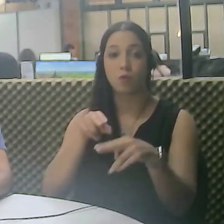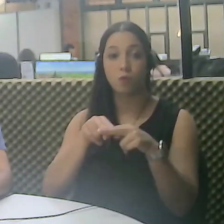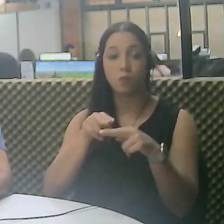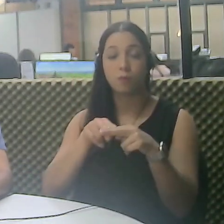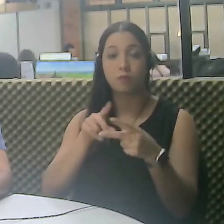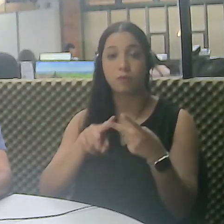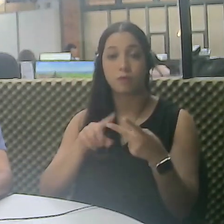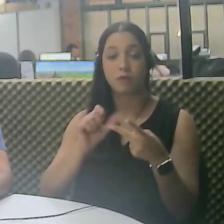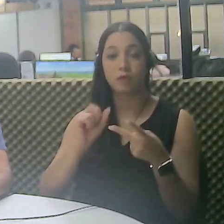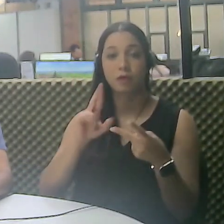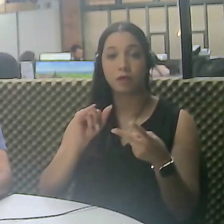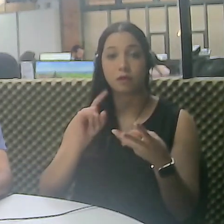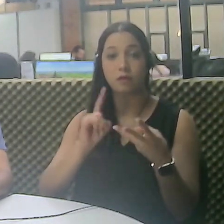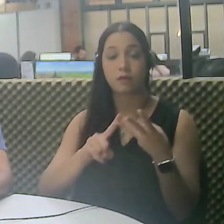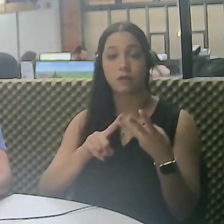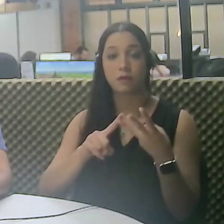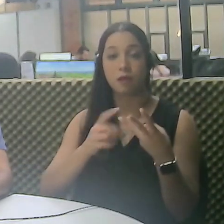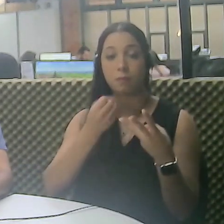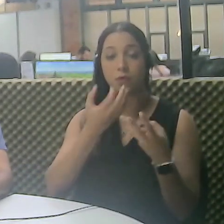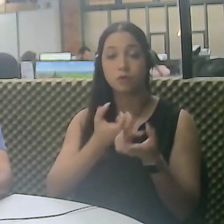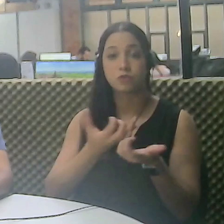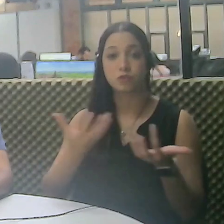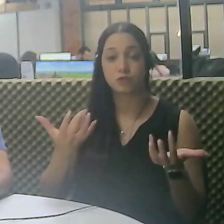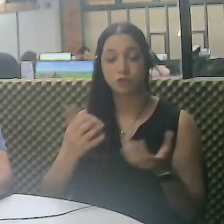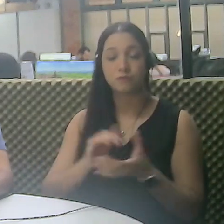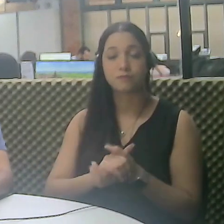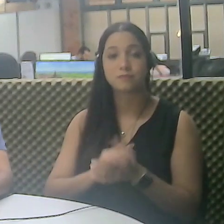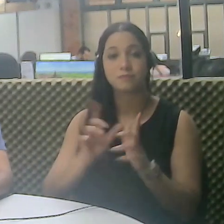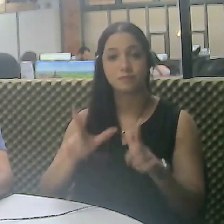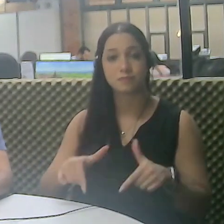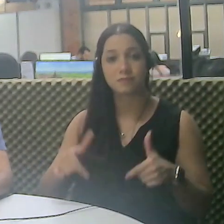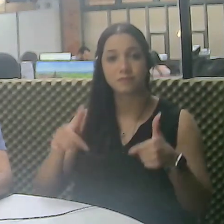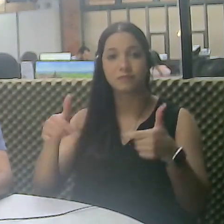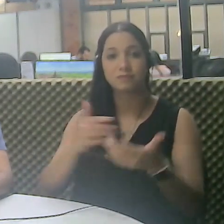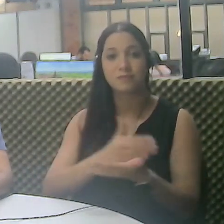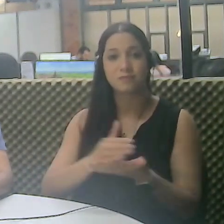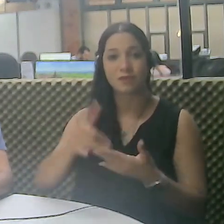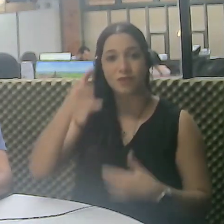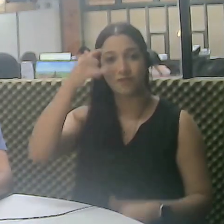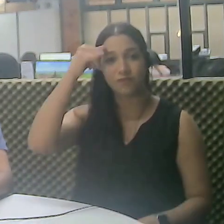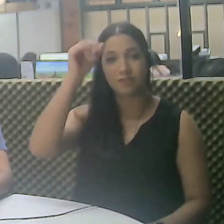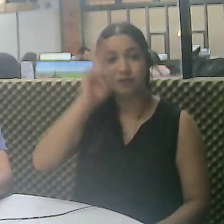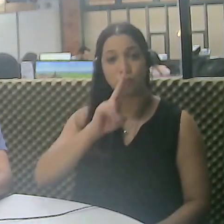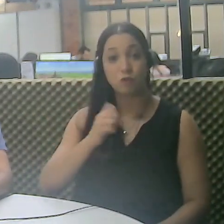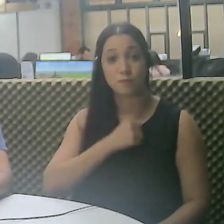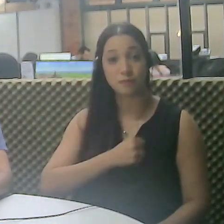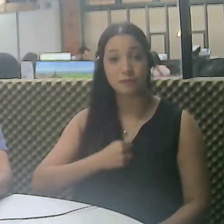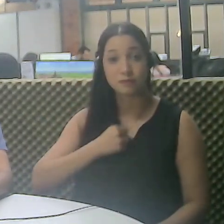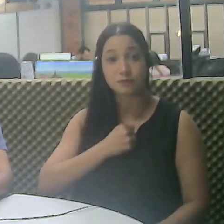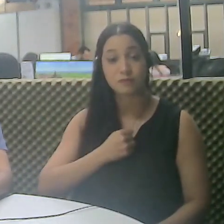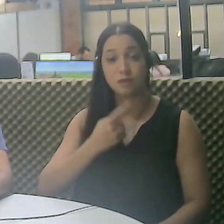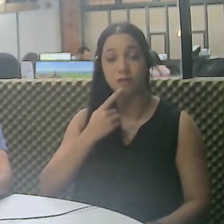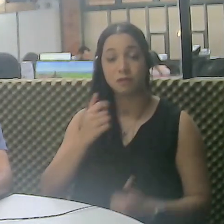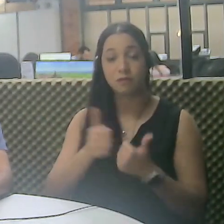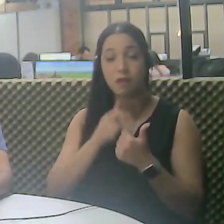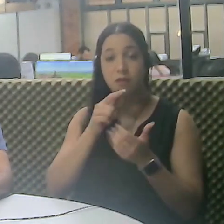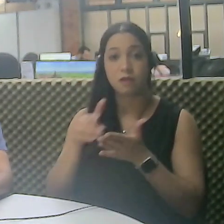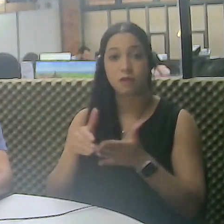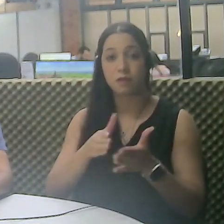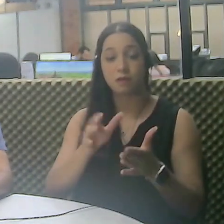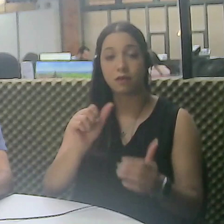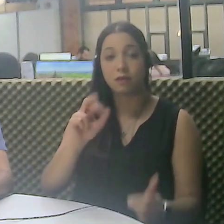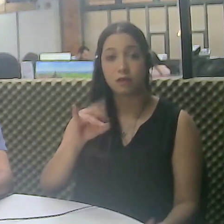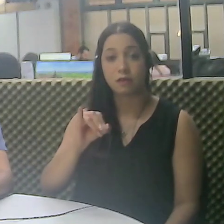Uberabinha, Araguari e Ribeirão Bom Jardim. A ação começou na Fazenda da Saudade, localizada às margens do rio Araguari.